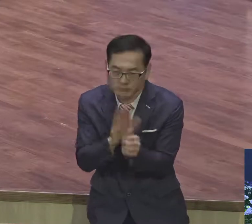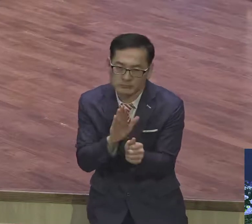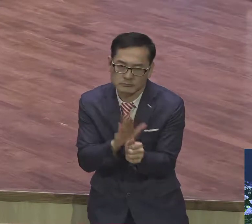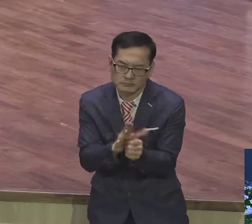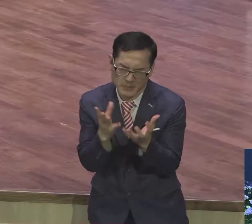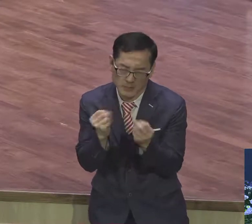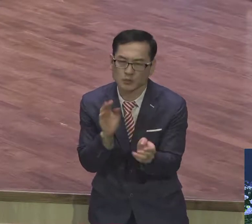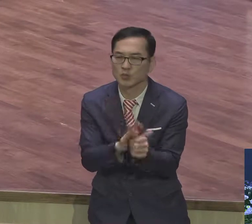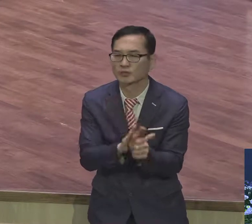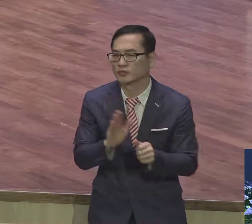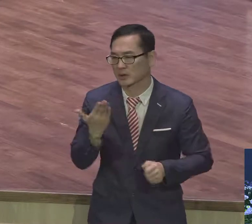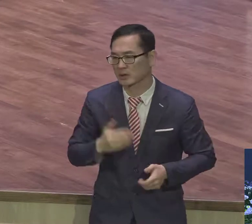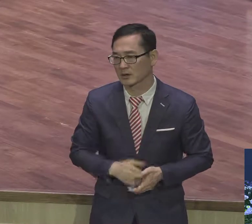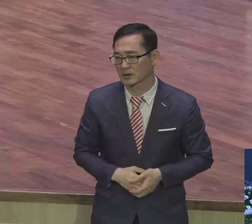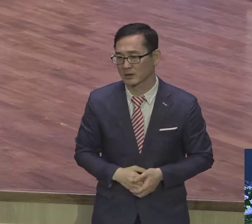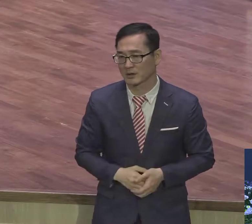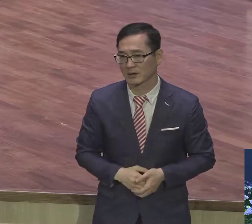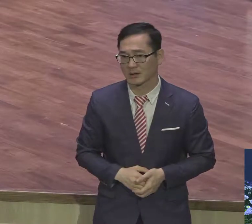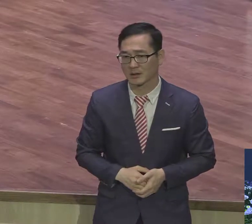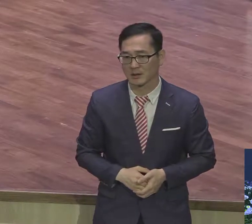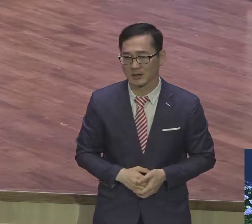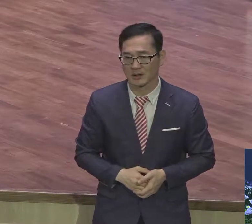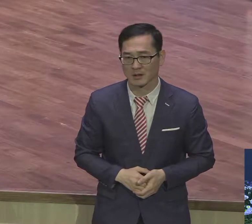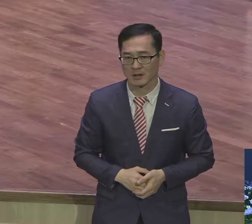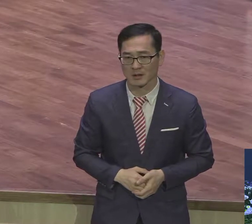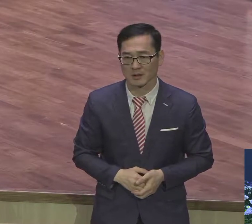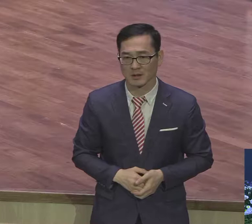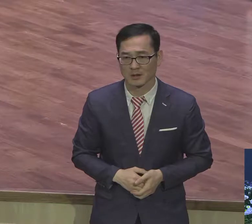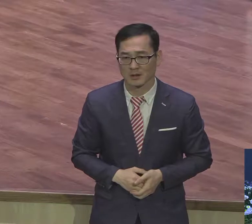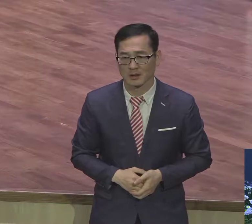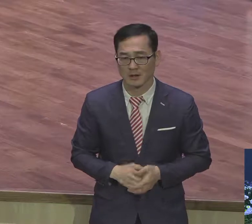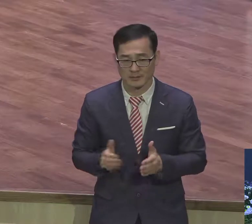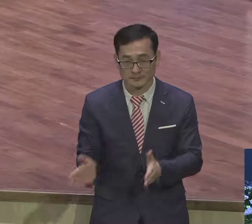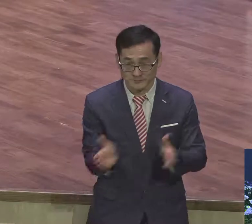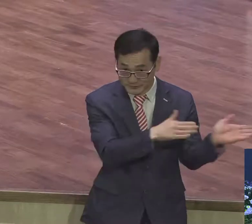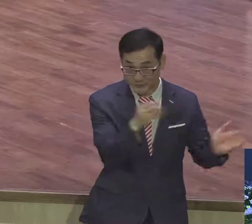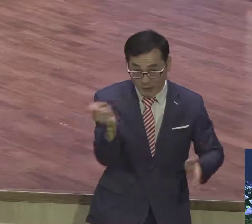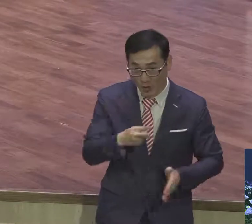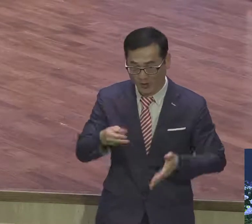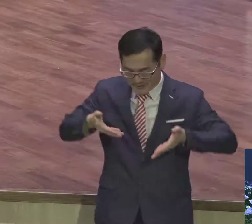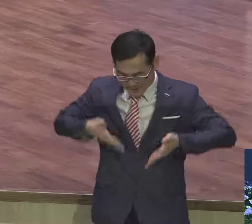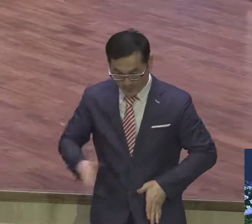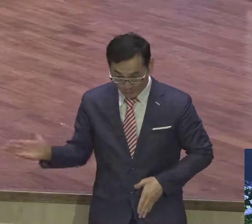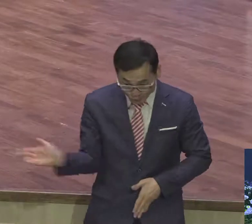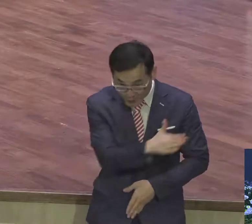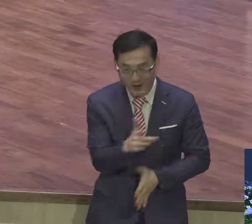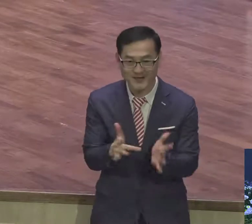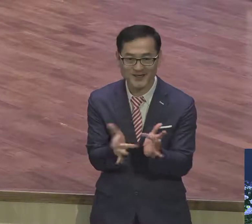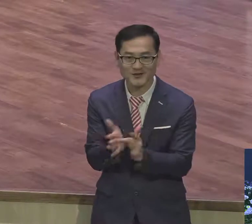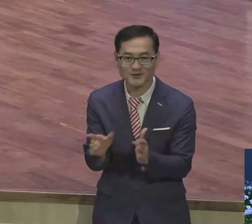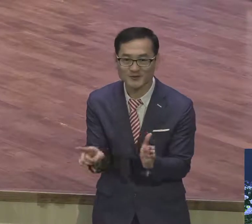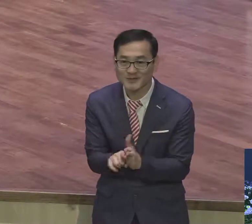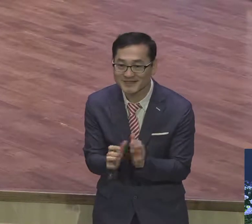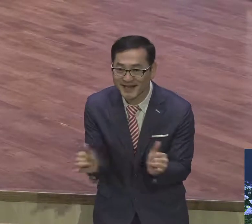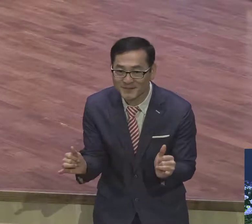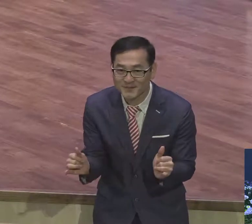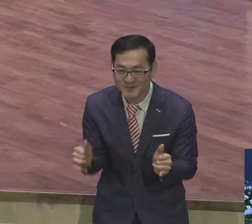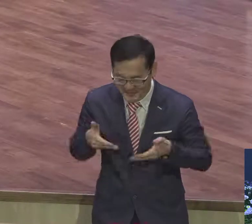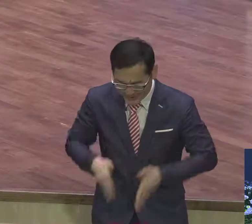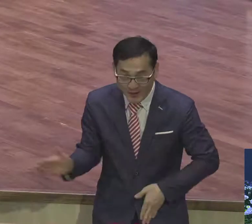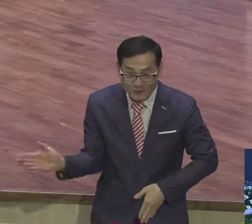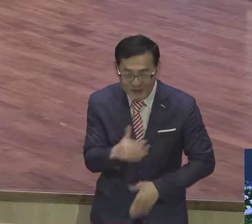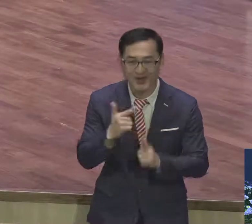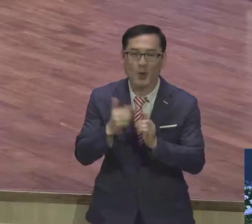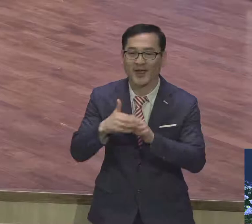그렇게 어려움을 당하는 분들이 있어요 그런 반면에 못해 신앙들이 있어요 못해로 그냥 뭐 태어날